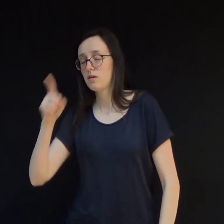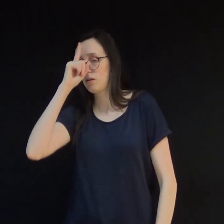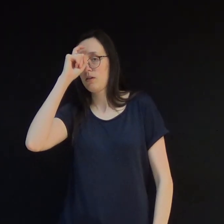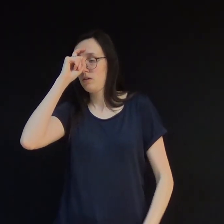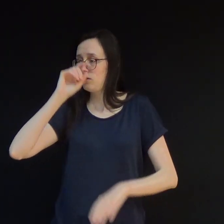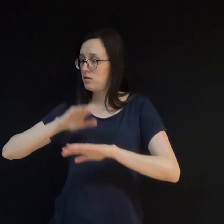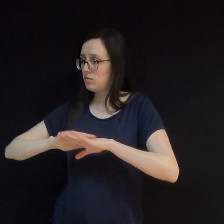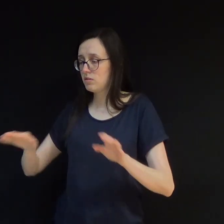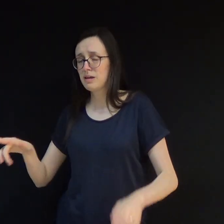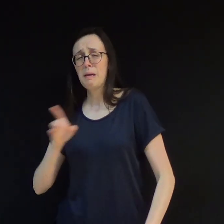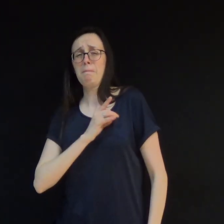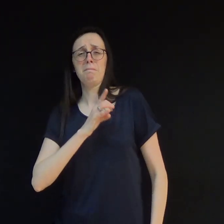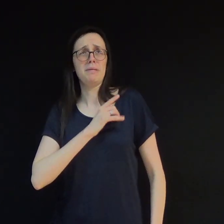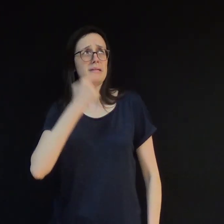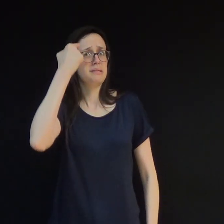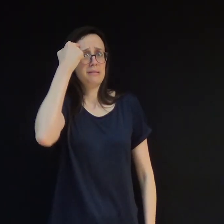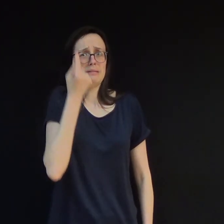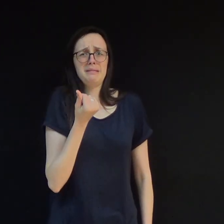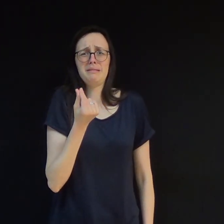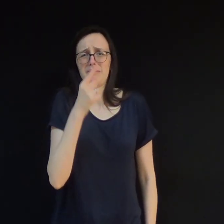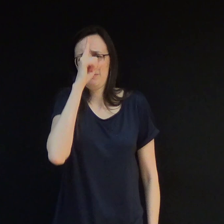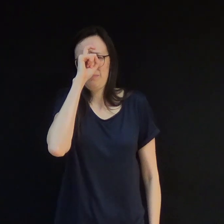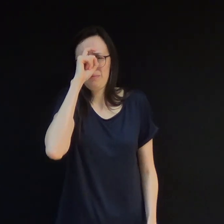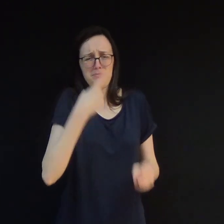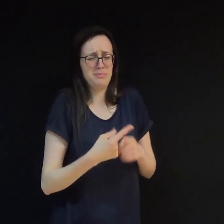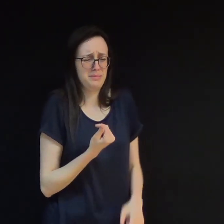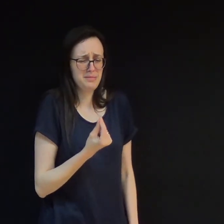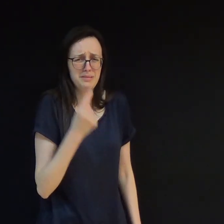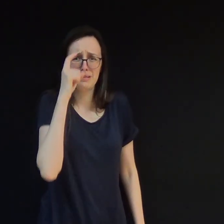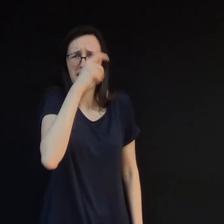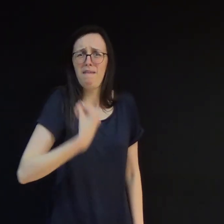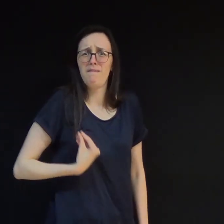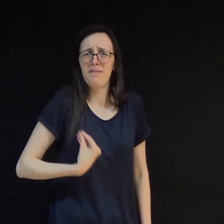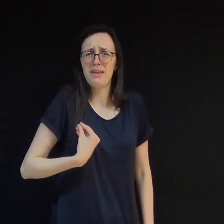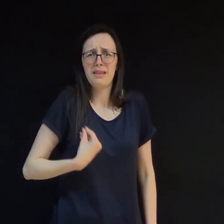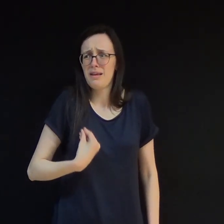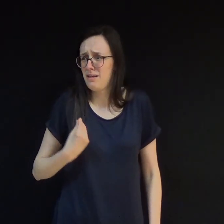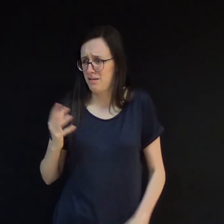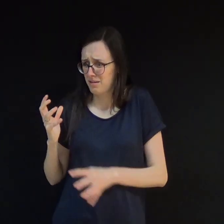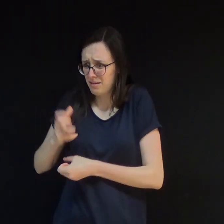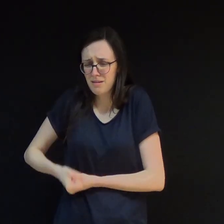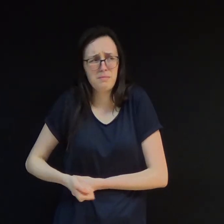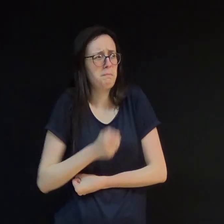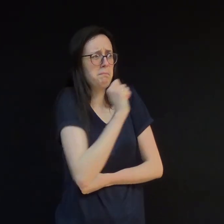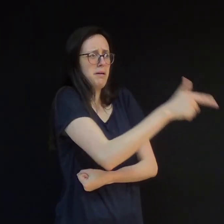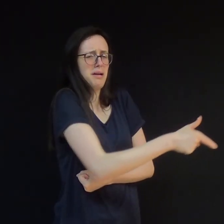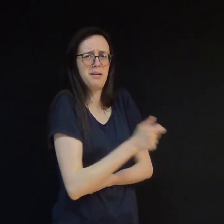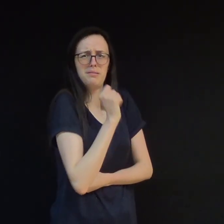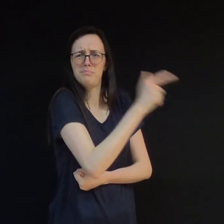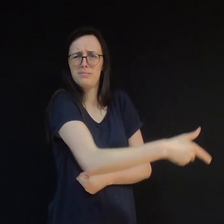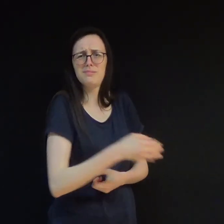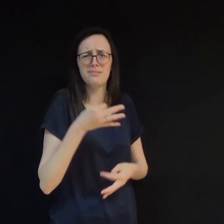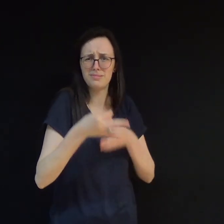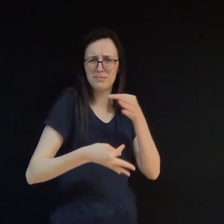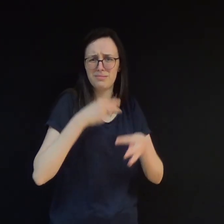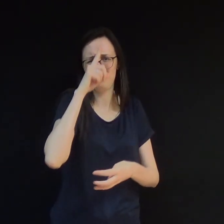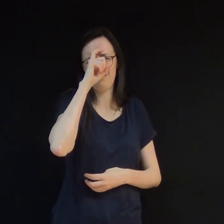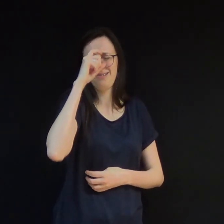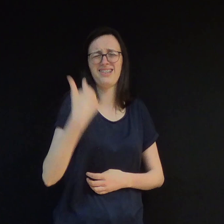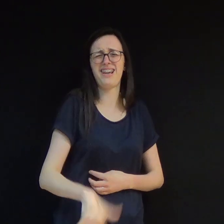conta do hospital porque imaginava que levaria o resto da sua vida para pagar por aquele tratamento tão caro quando finalmente